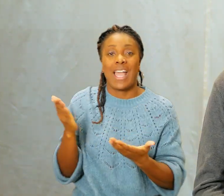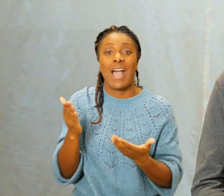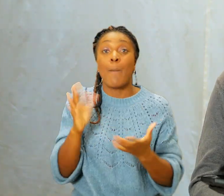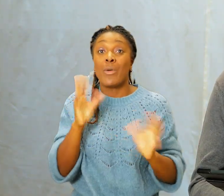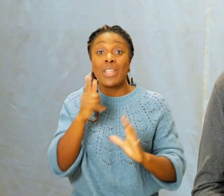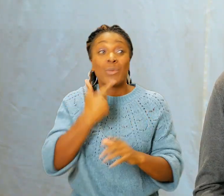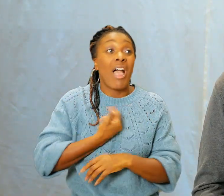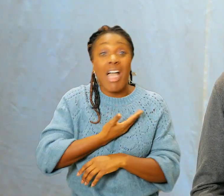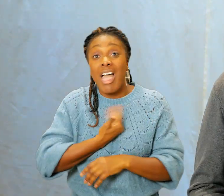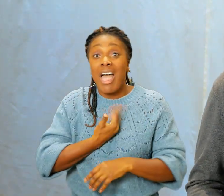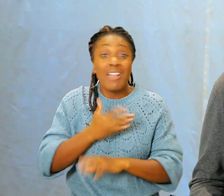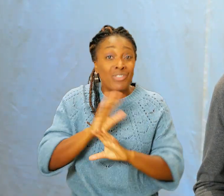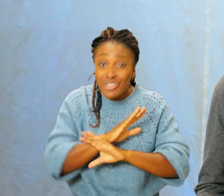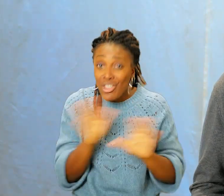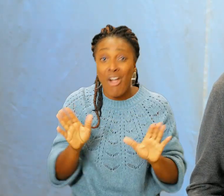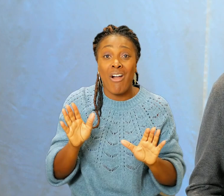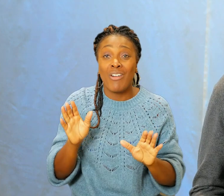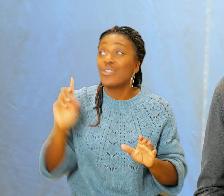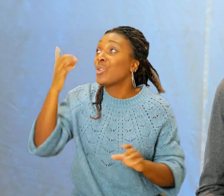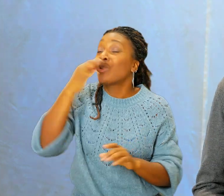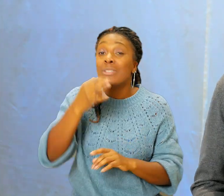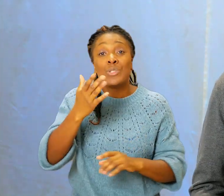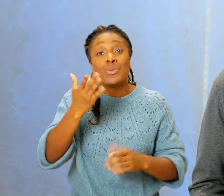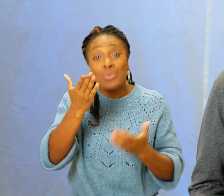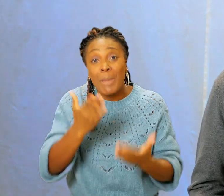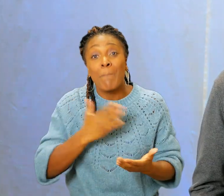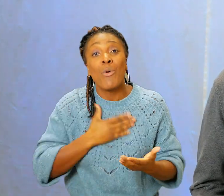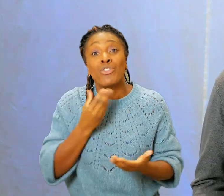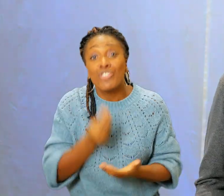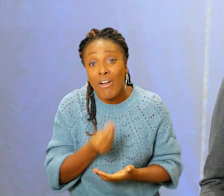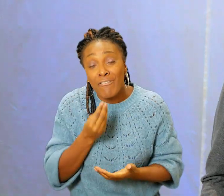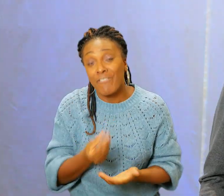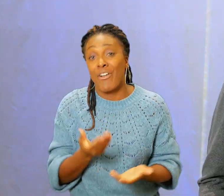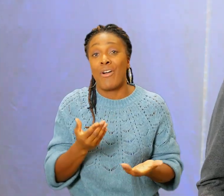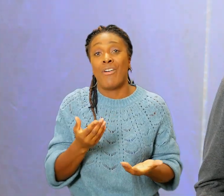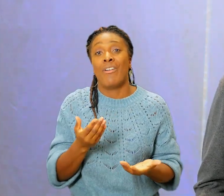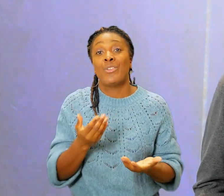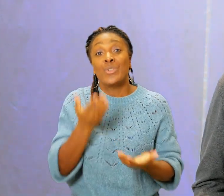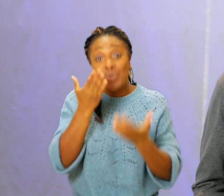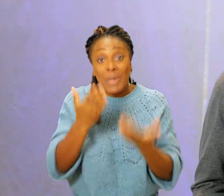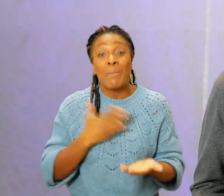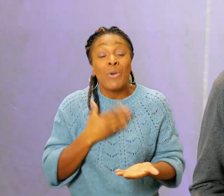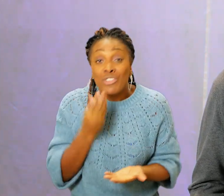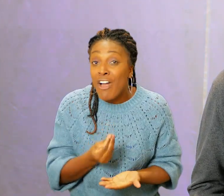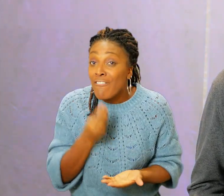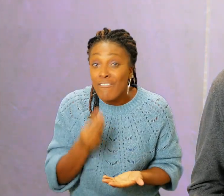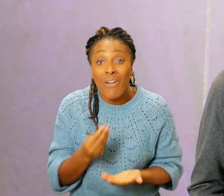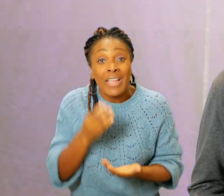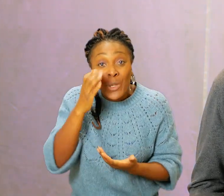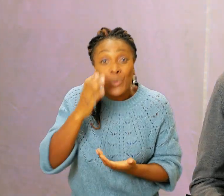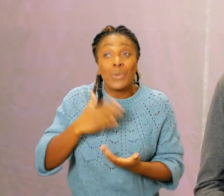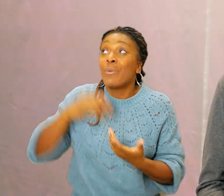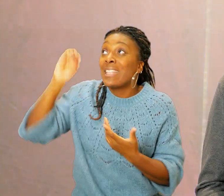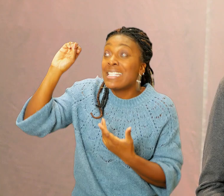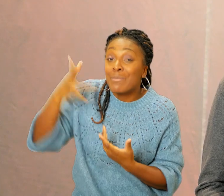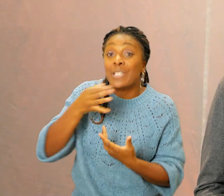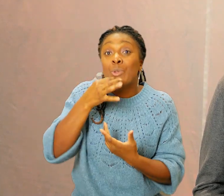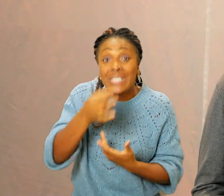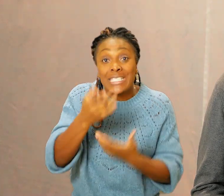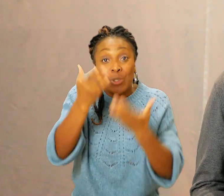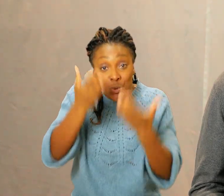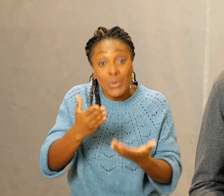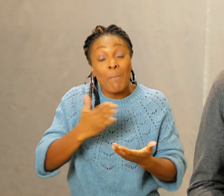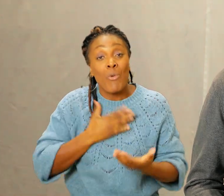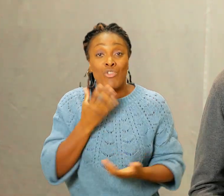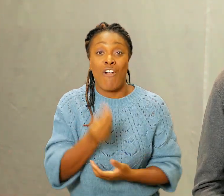tu m'appartiens, tu es mon enfant, mon esprit rend témoignage à ton esprit que tu es mon enfant. Écoute-le. Sois rassuré